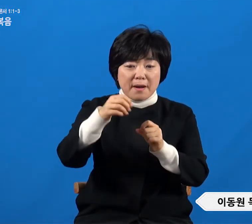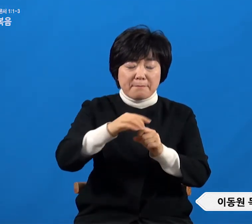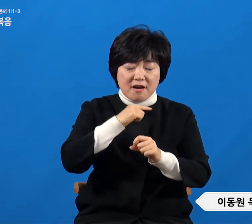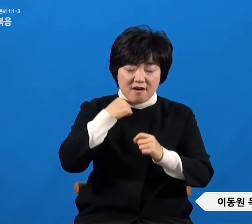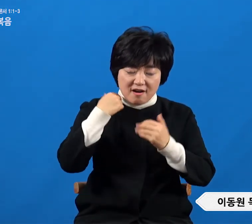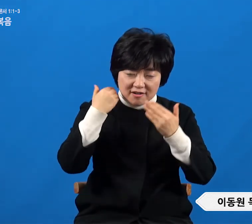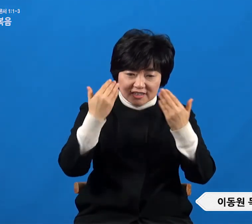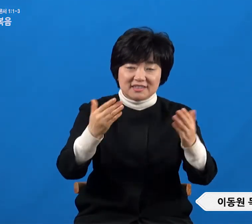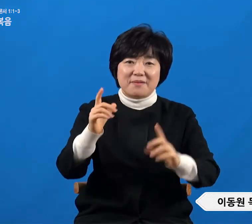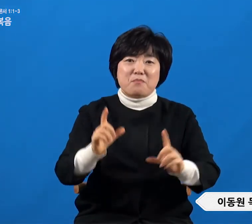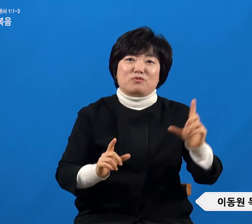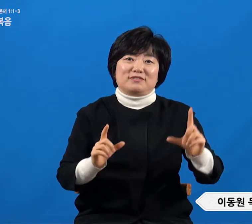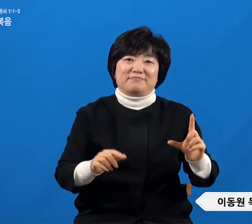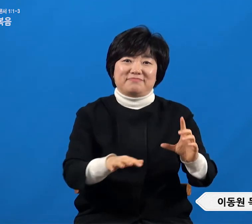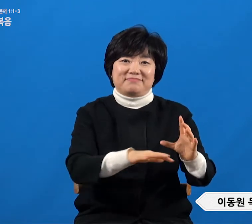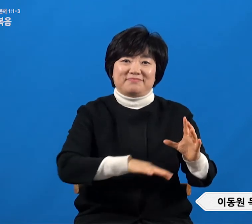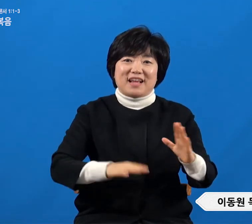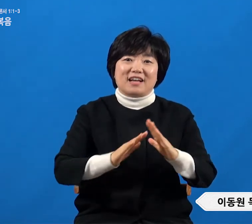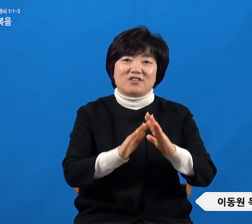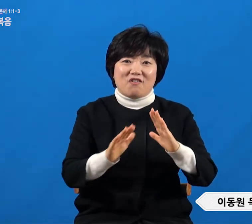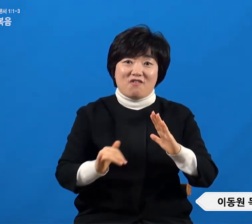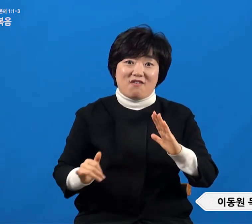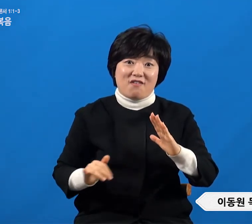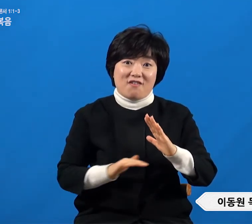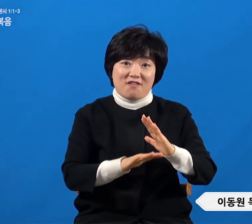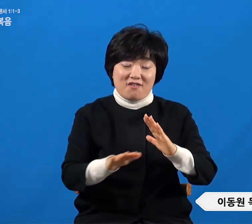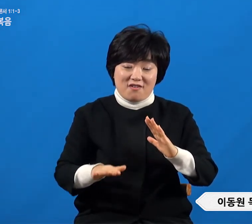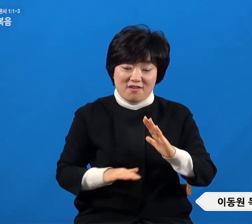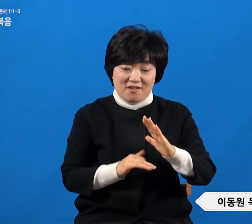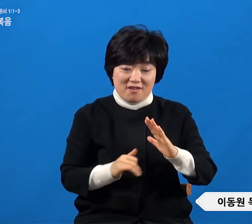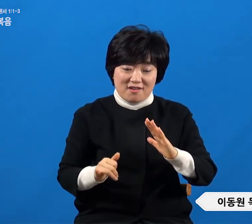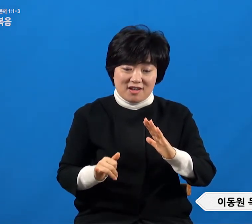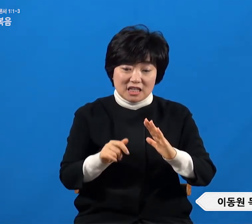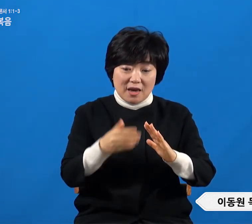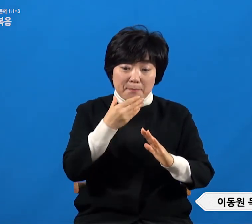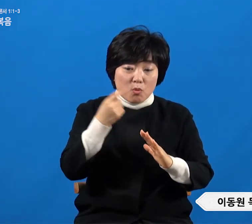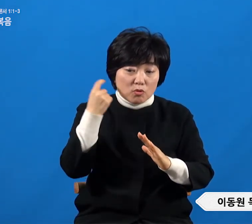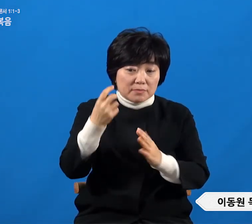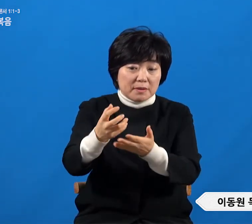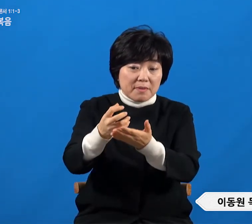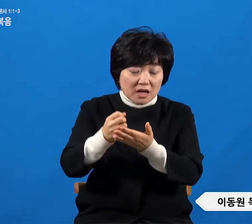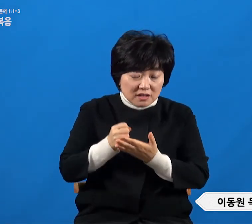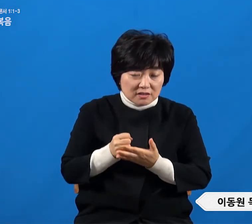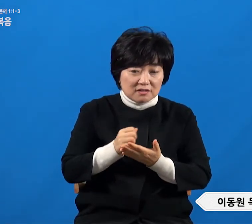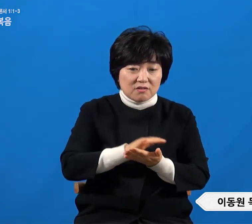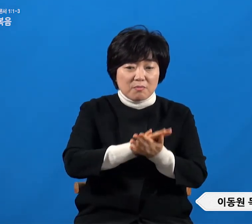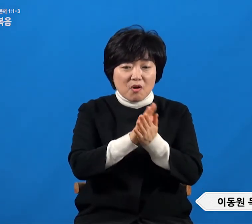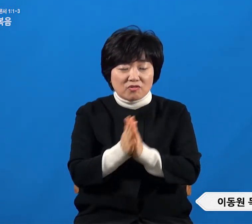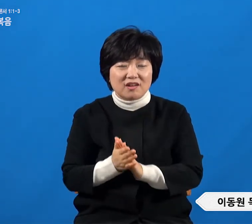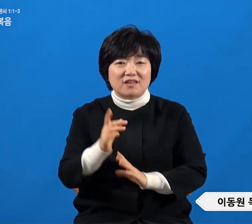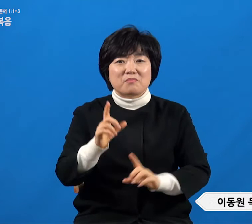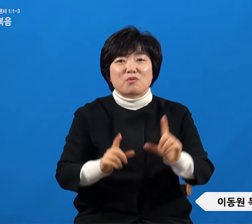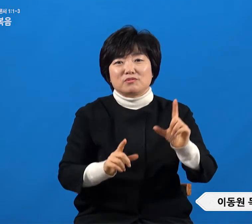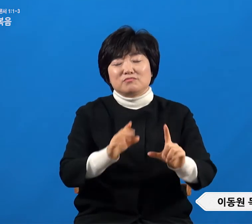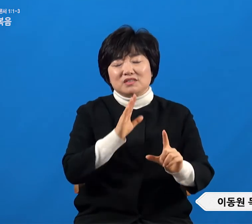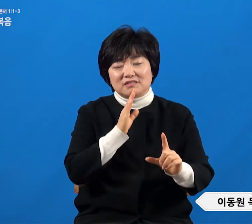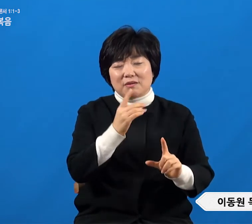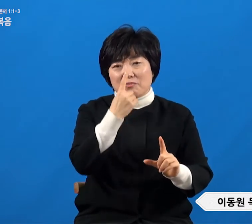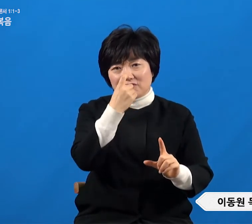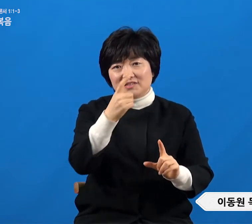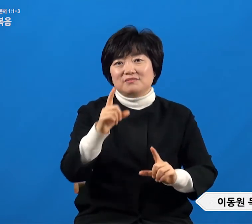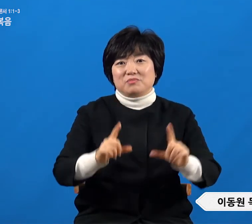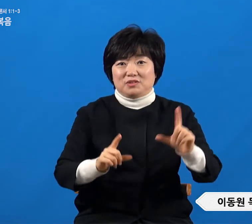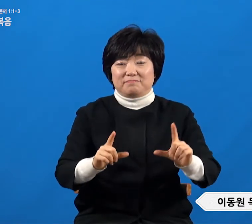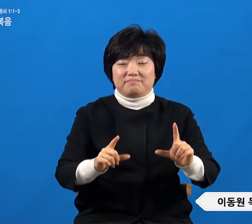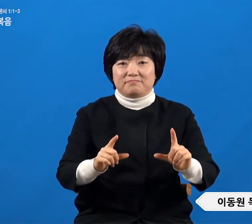헌신된 가정의 모습을 보십시오. 이것이야말로 복음을 받아들이고 변화된 가정의 초상화가 아니겠습니까? 우리